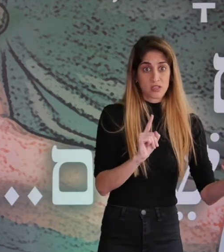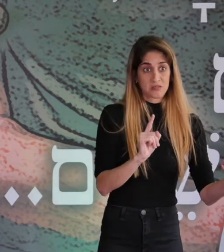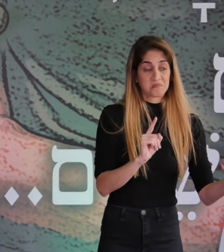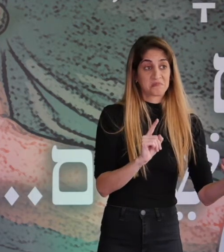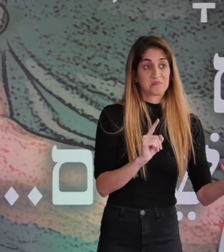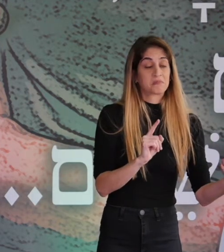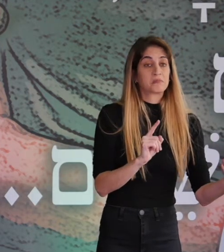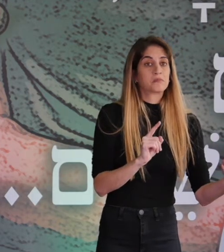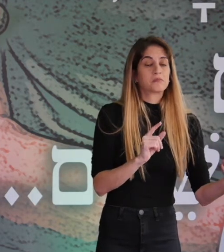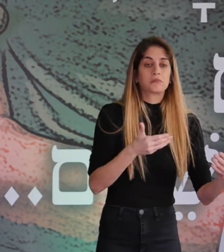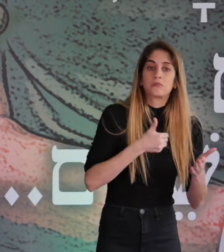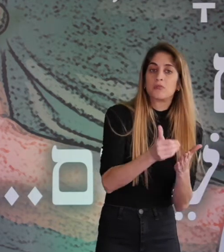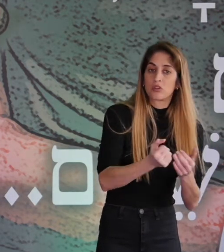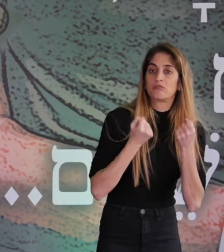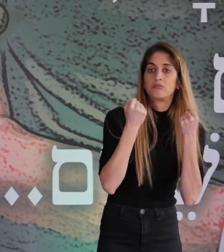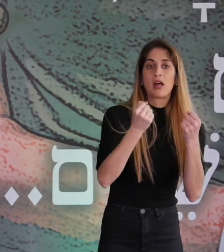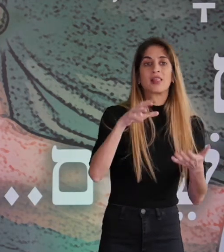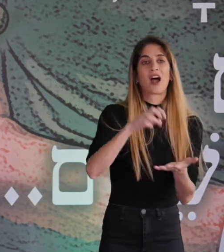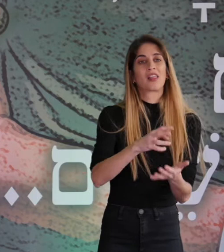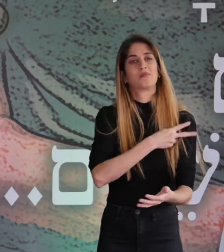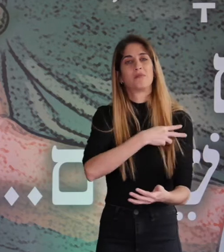המשכנו לתחנת משטרת בנימין.